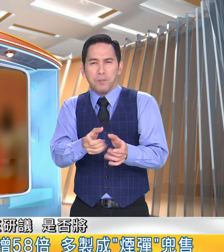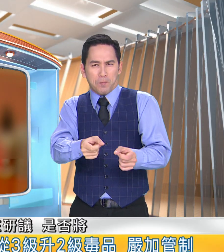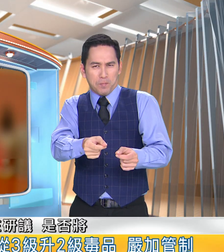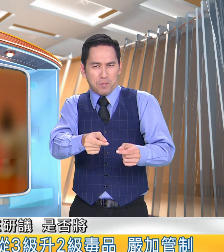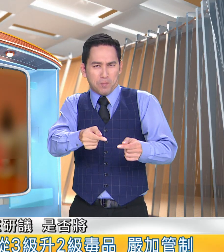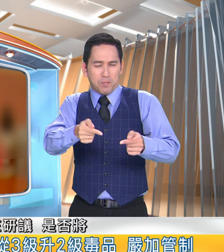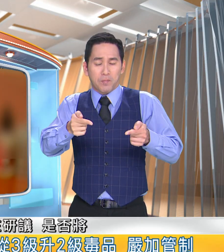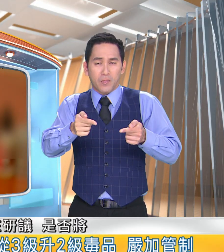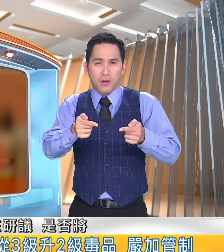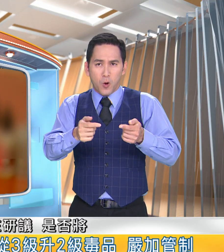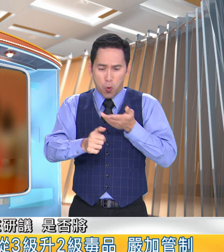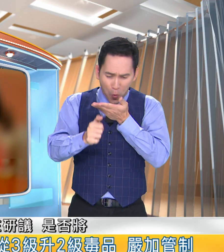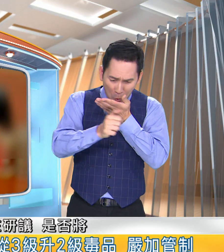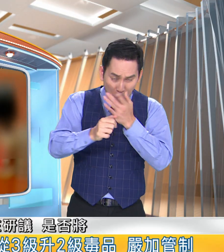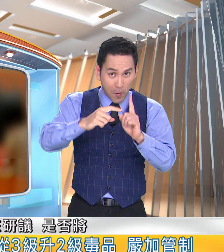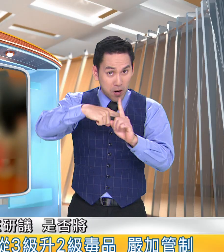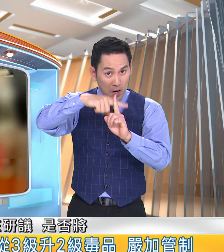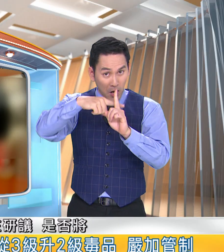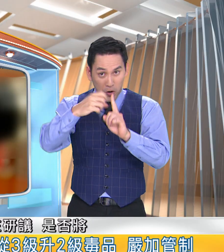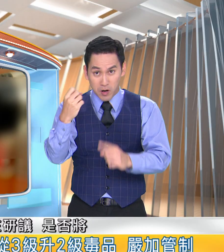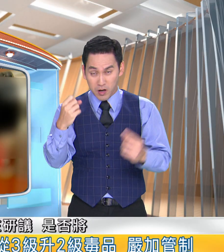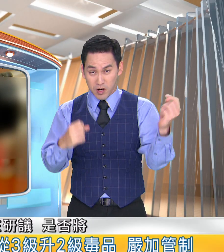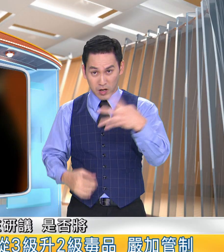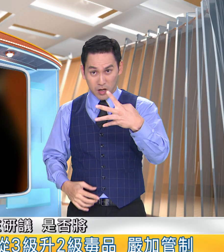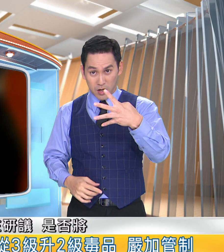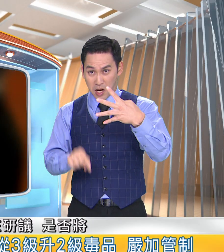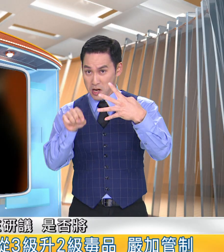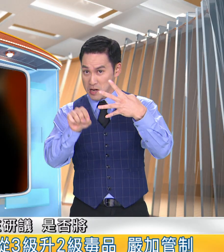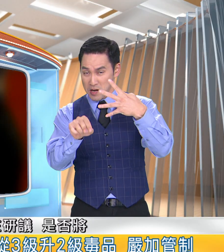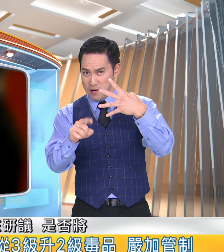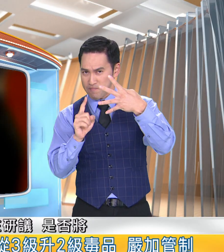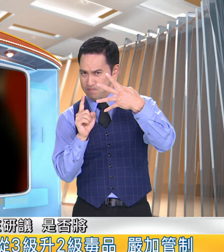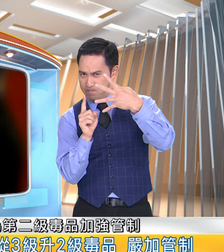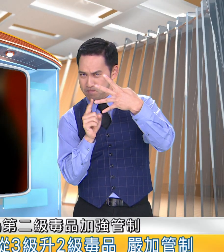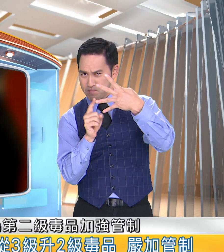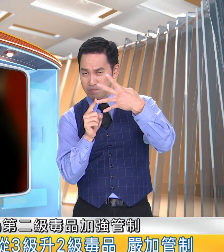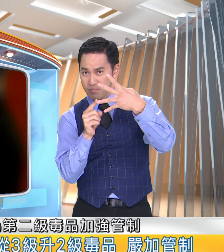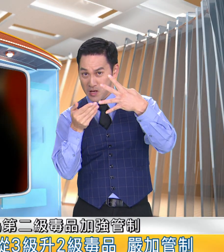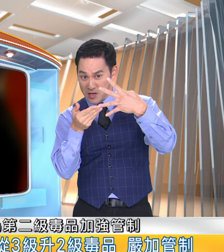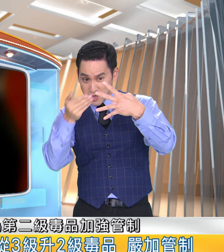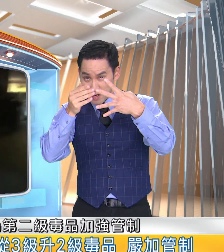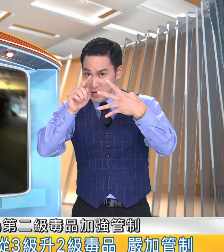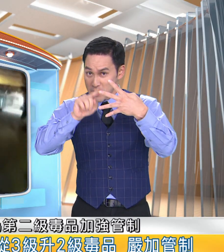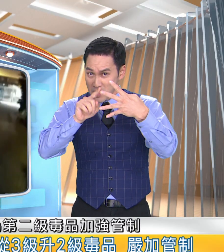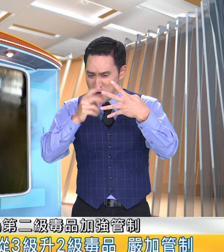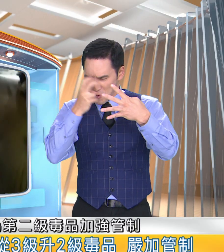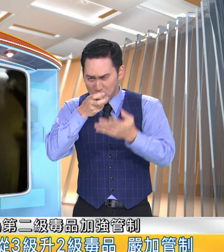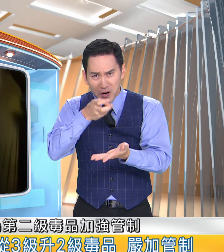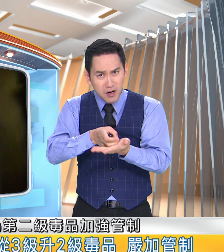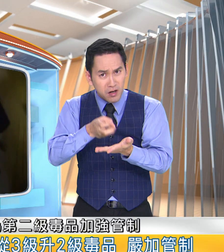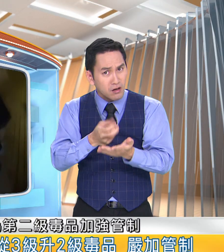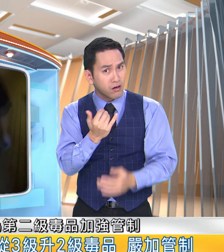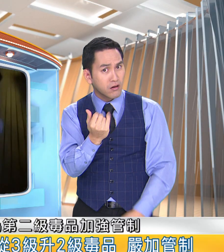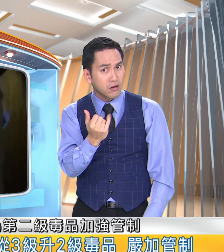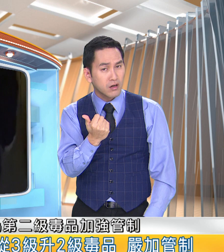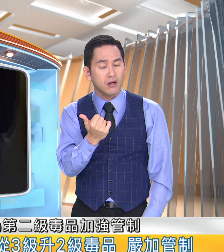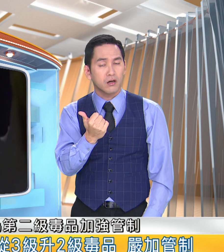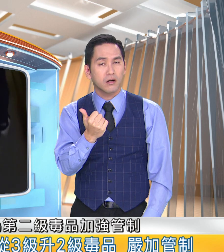法务部现在也在研议，是否要将依托咪酯升级为第二级毒品，